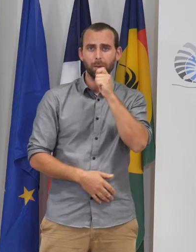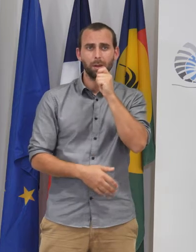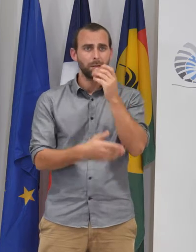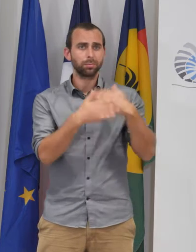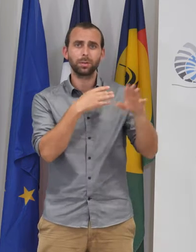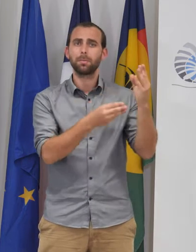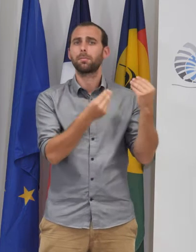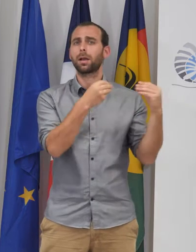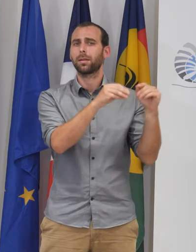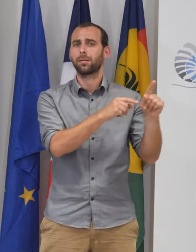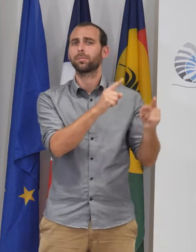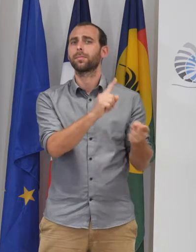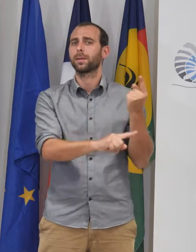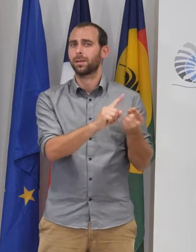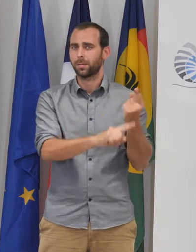magasin spécialisé.